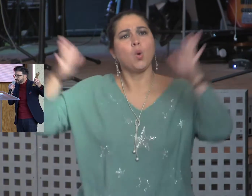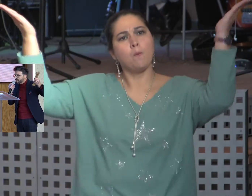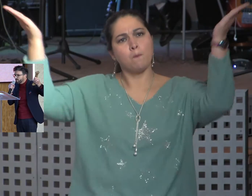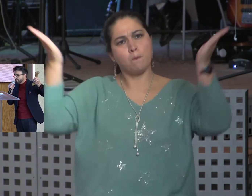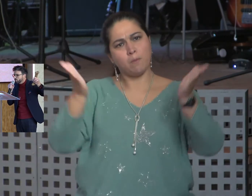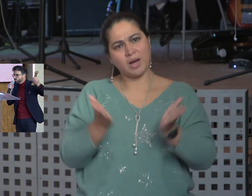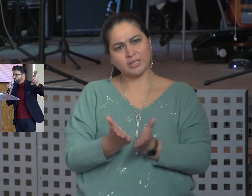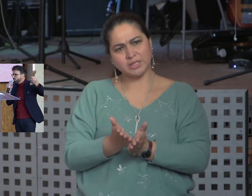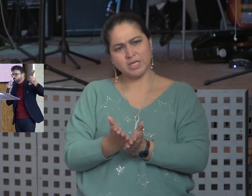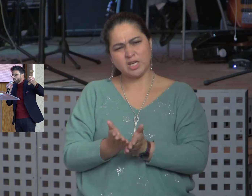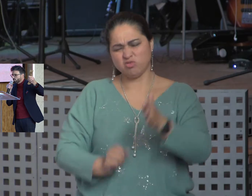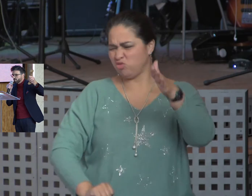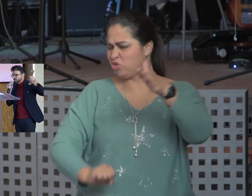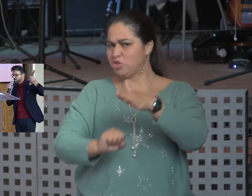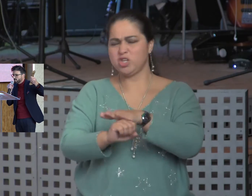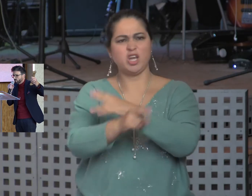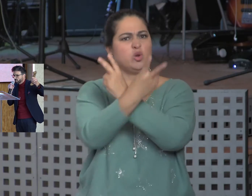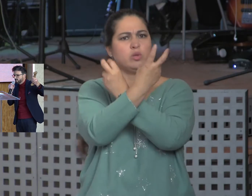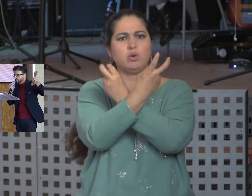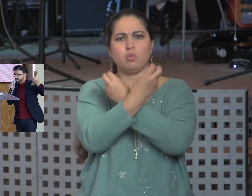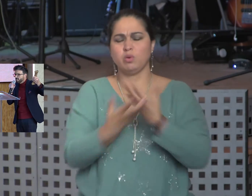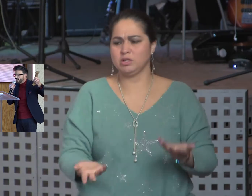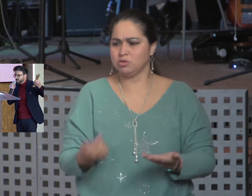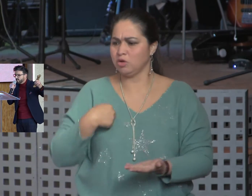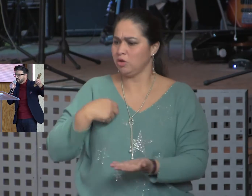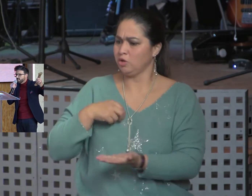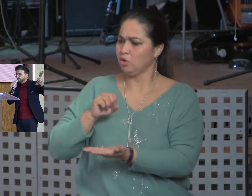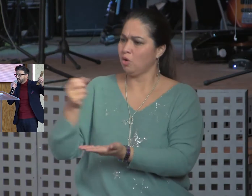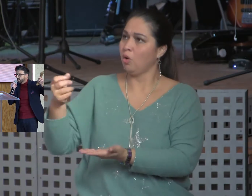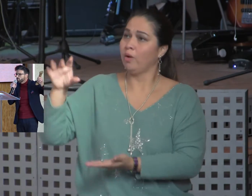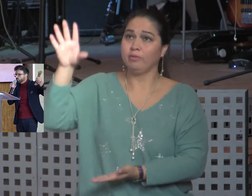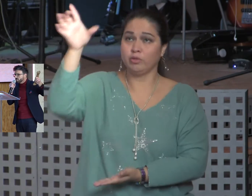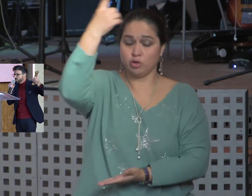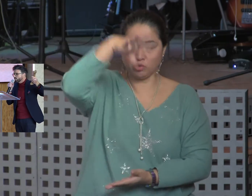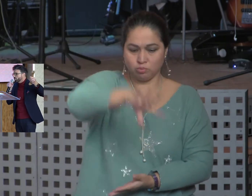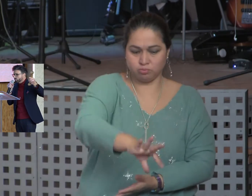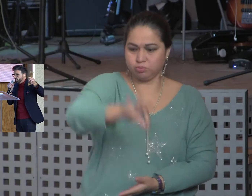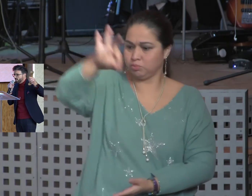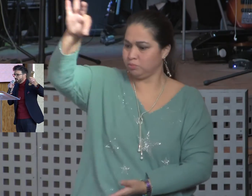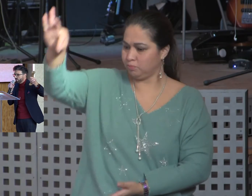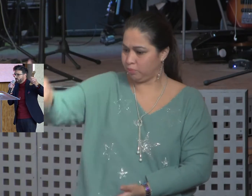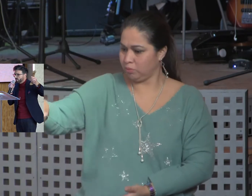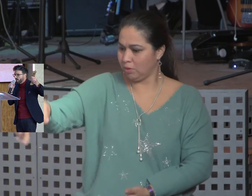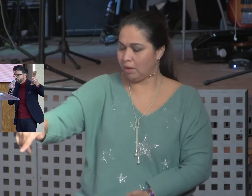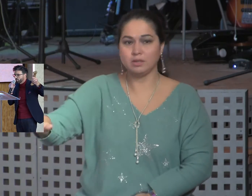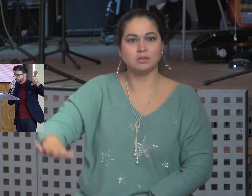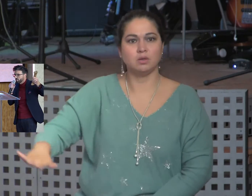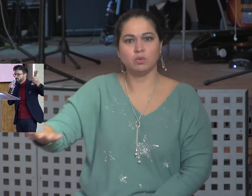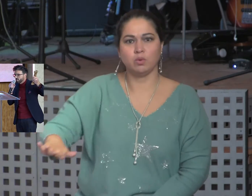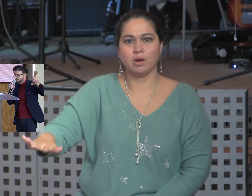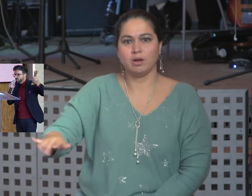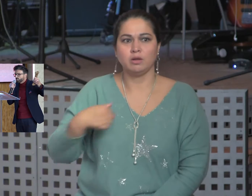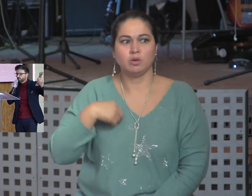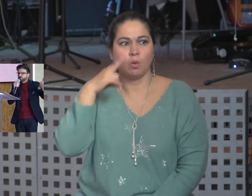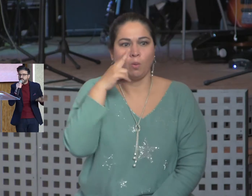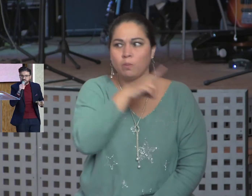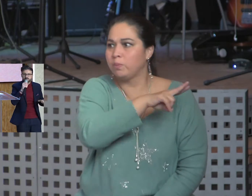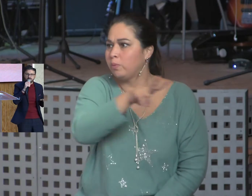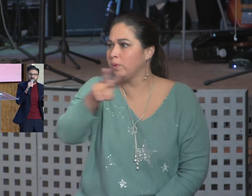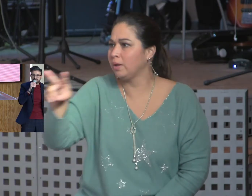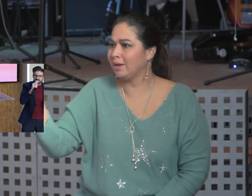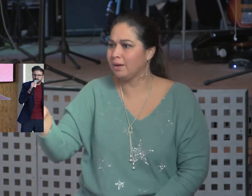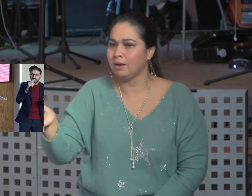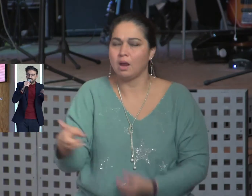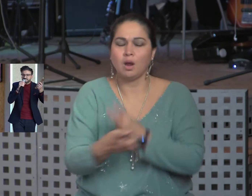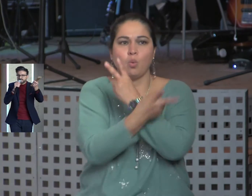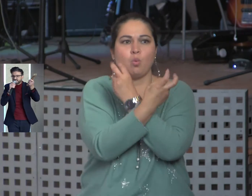pasar cerca de ellos por todos en derredor. Y aquí que eran muchísimos sobre la faz del campo. Y por